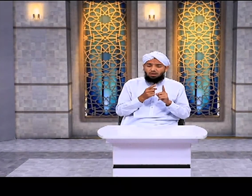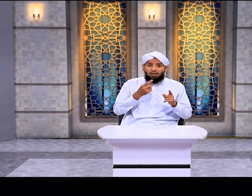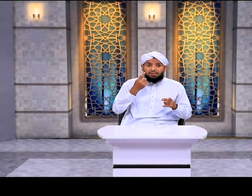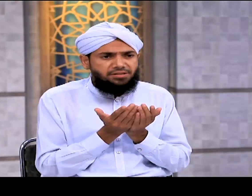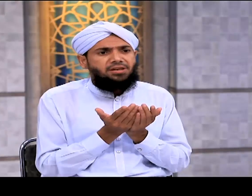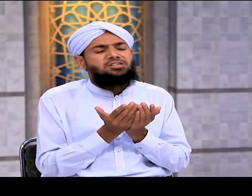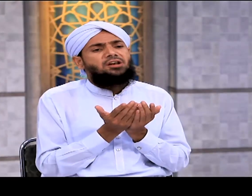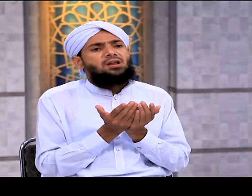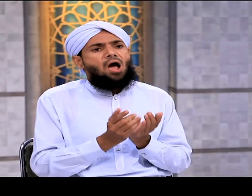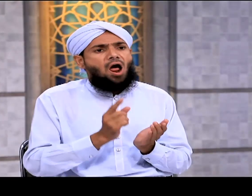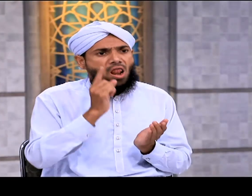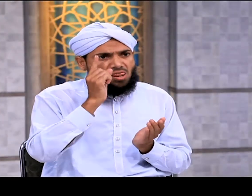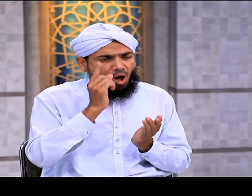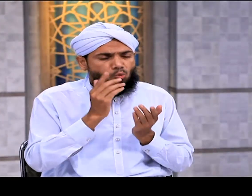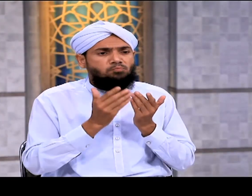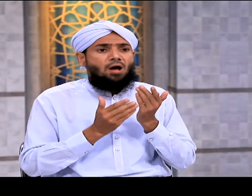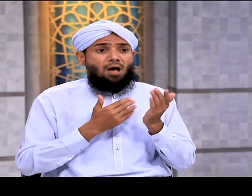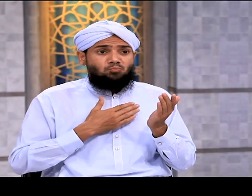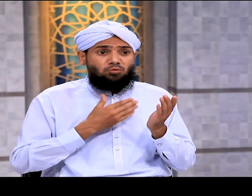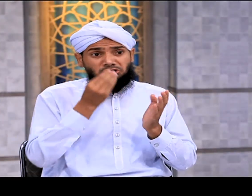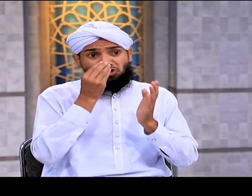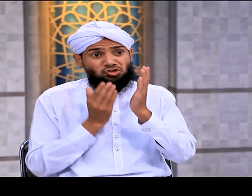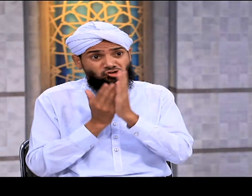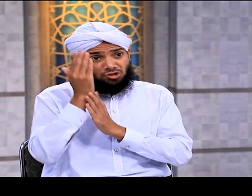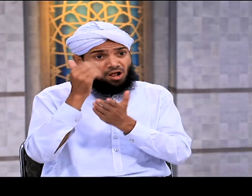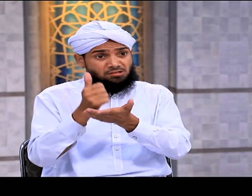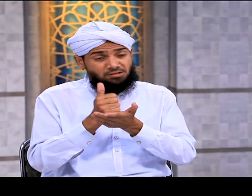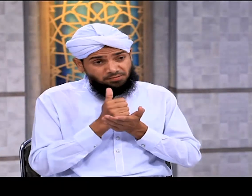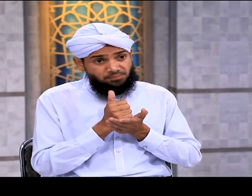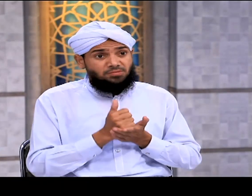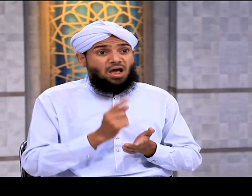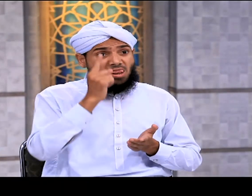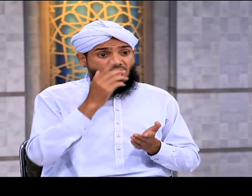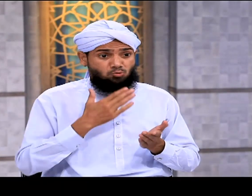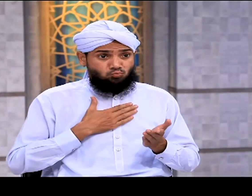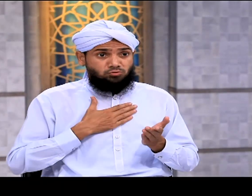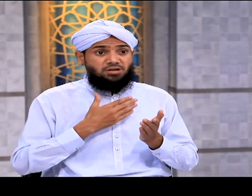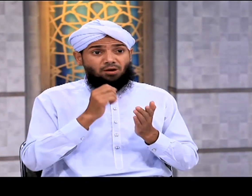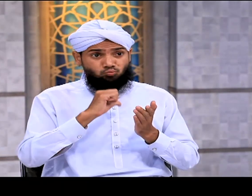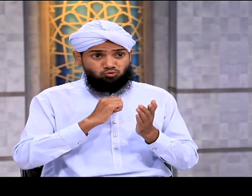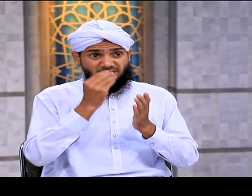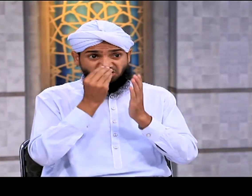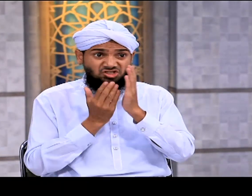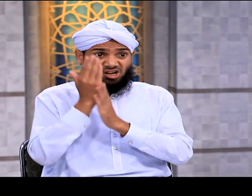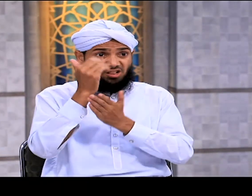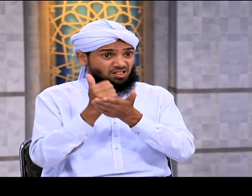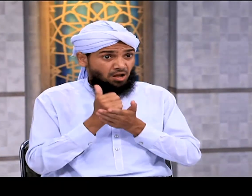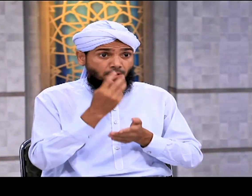کہے اللہم ادخلنی الجنہ، الہی مجھے جنت میں داخل فرما، اور 3 دفعہ یہ کہہ